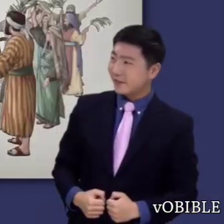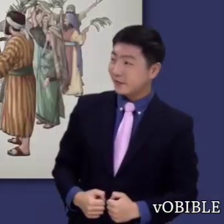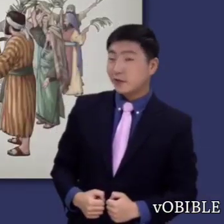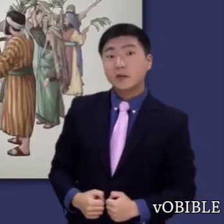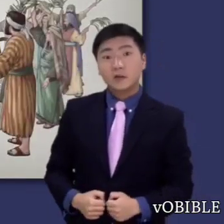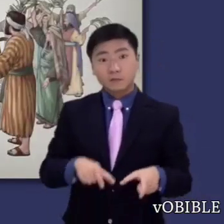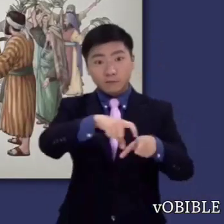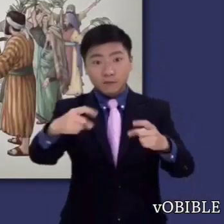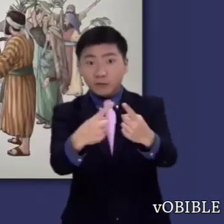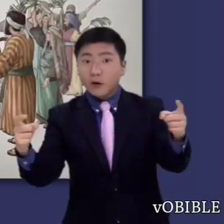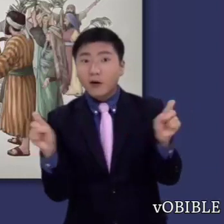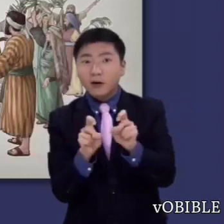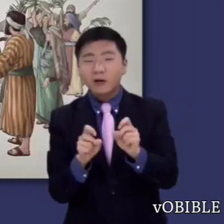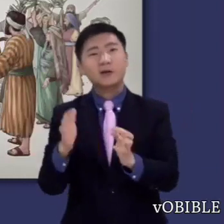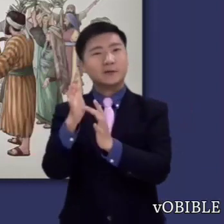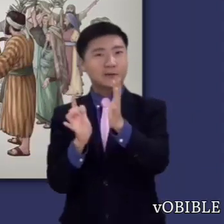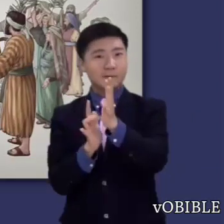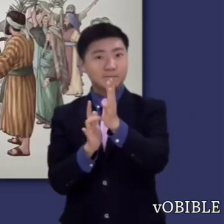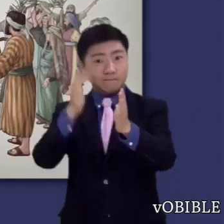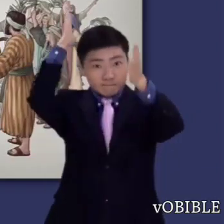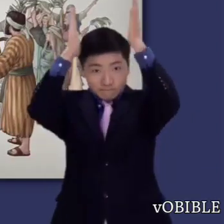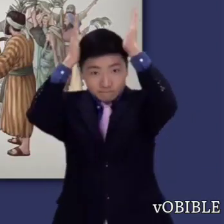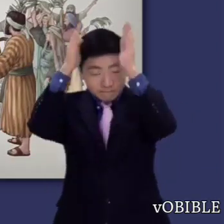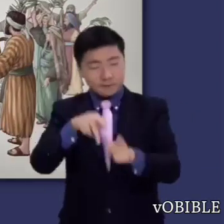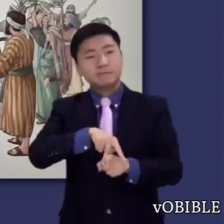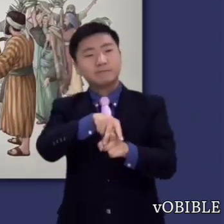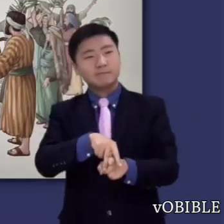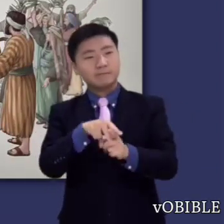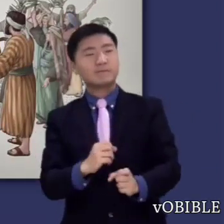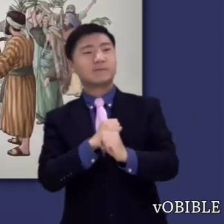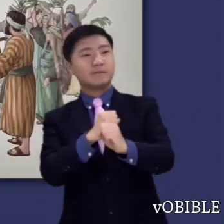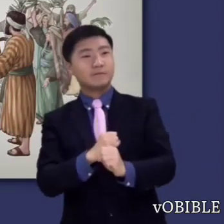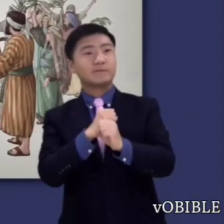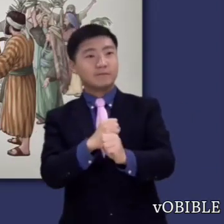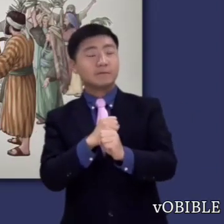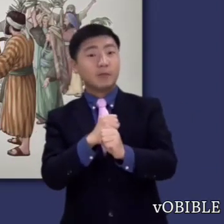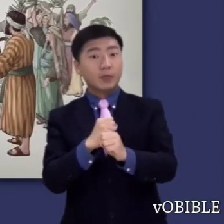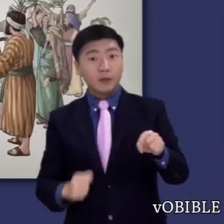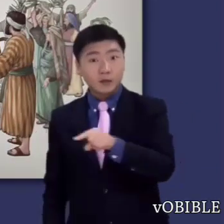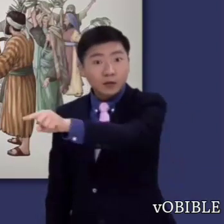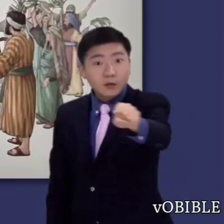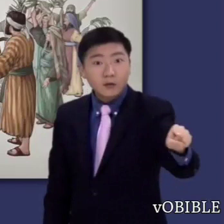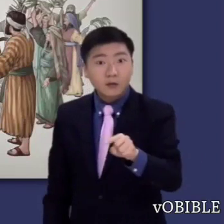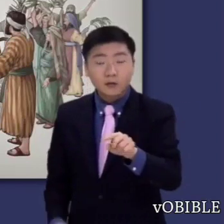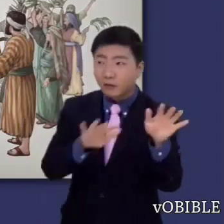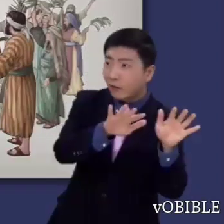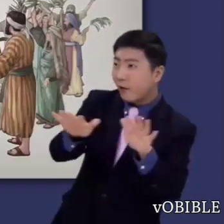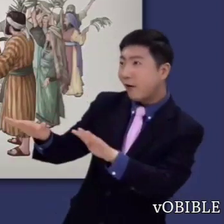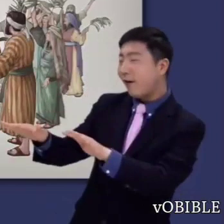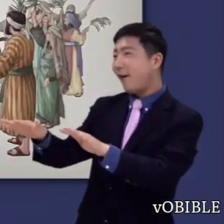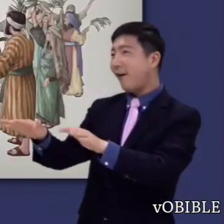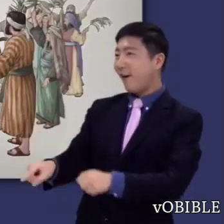第十二章描述耶稣进耶路撒冷城时受到民众热情的欢迎，他们向耶稣欢呼